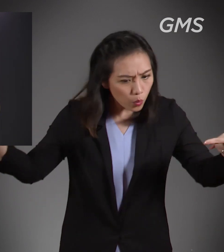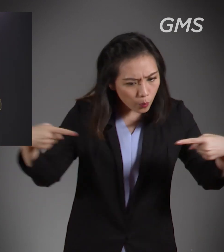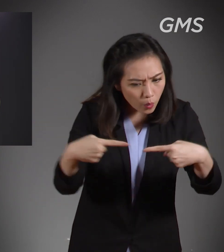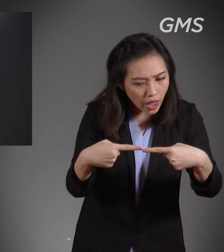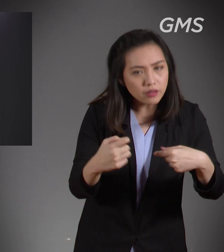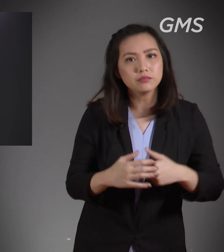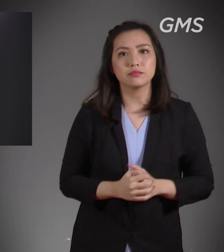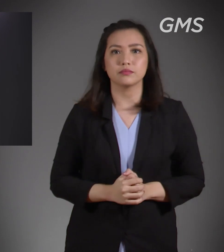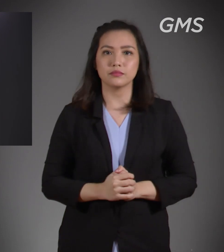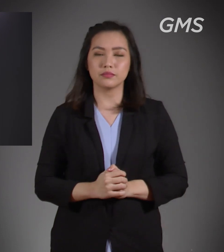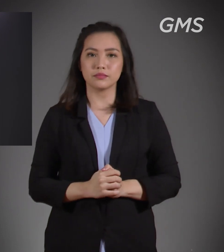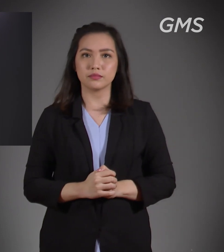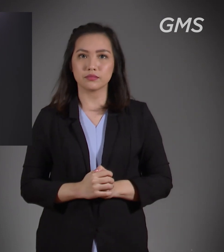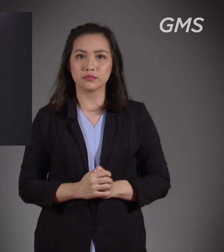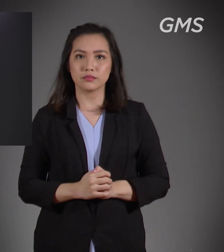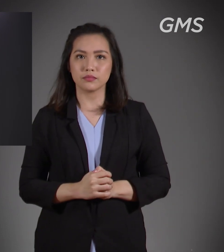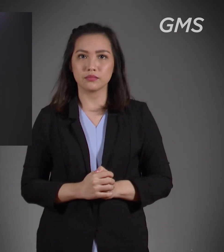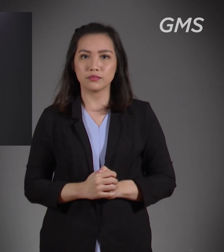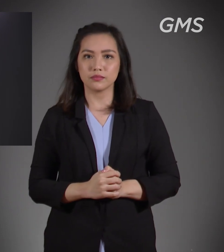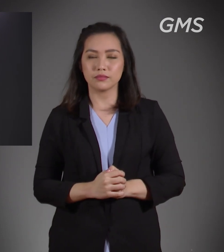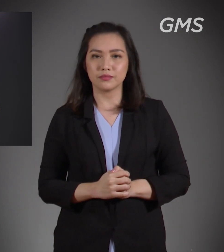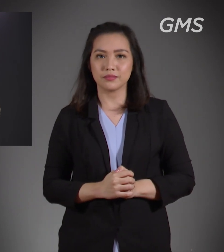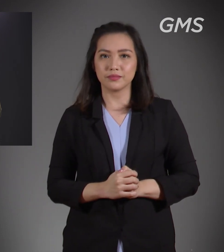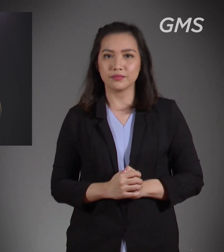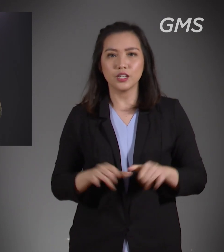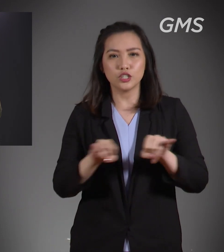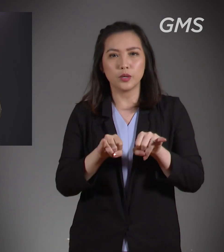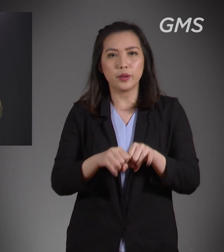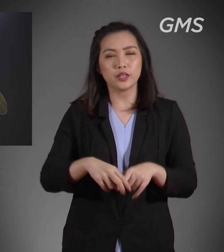Tuhan mengakhiri kontraknya